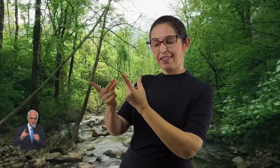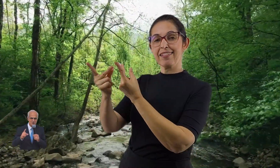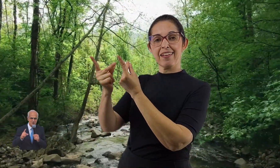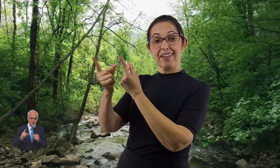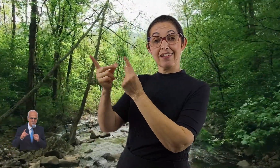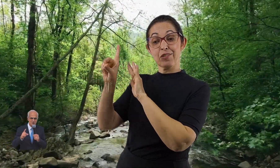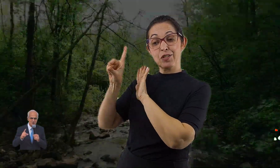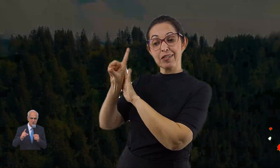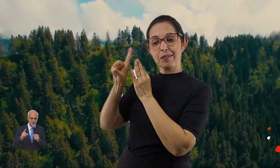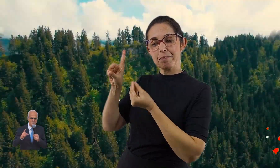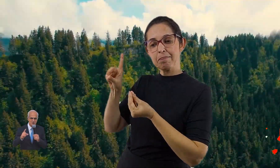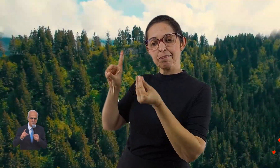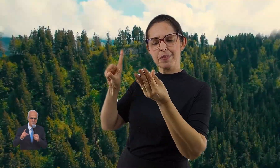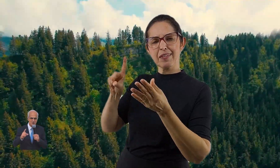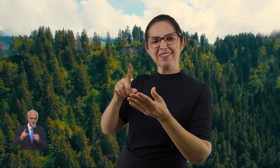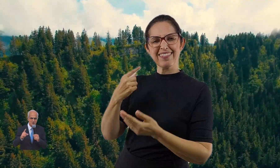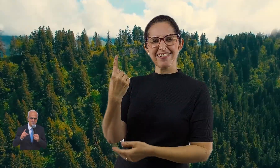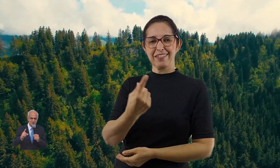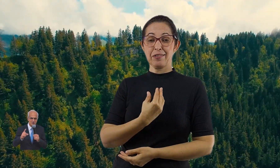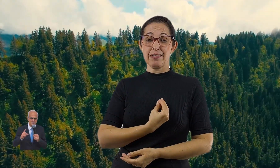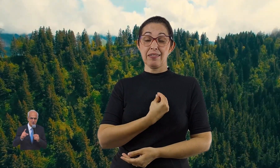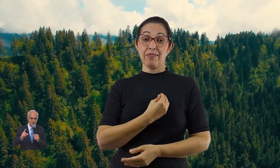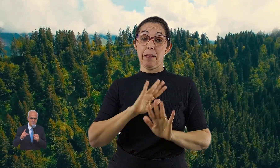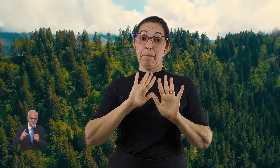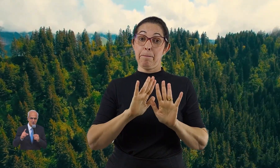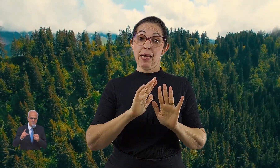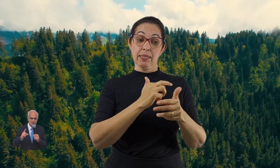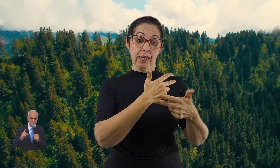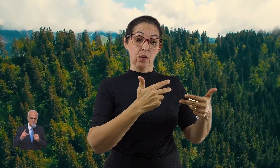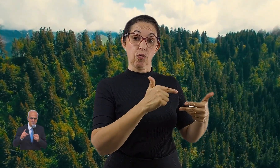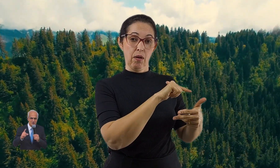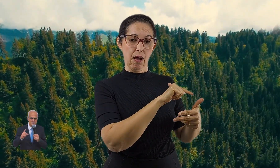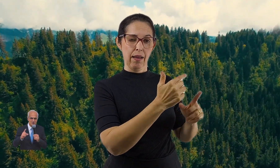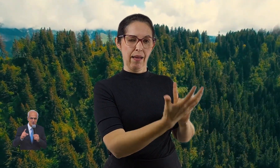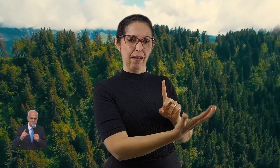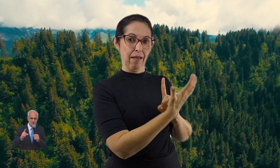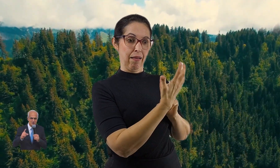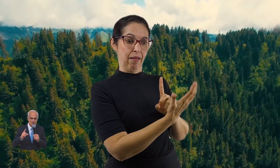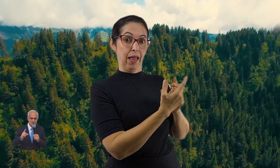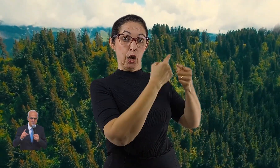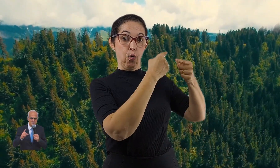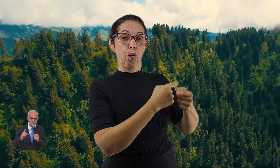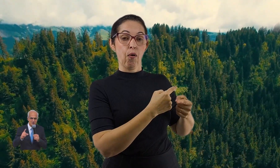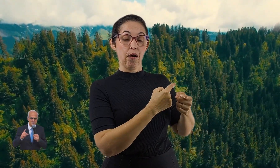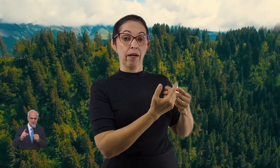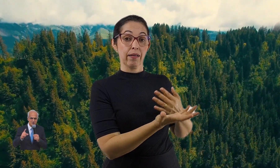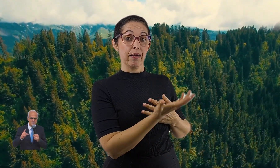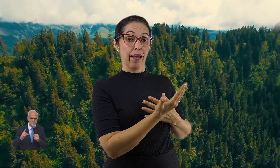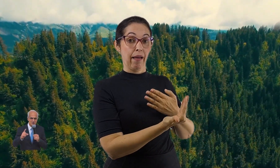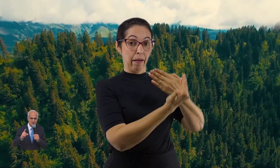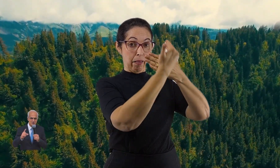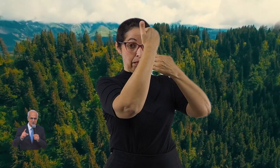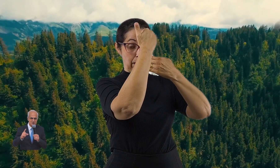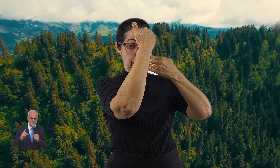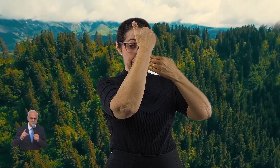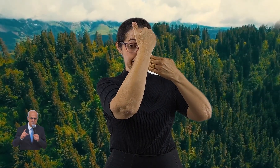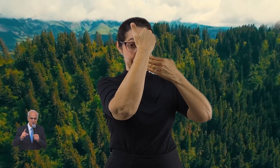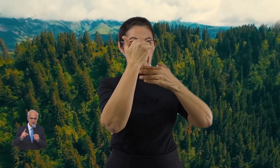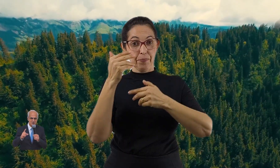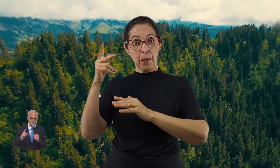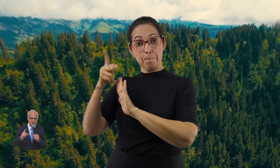nós. E coisas que procuram atingir a nossa mente, essas coisas se opõem. É o projeto de Deus, é o querer